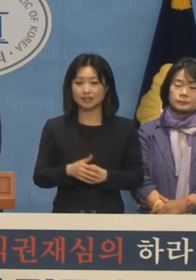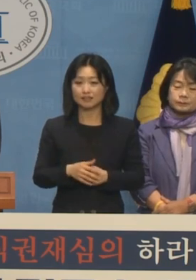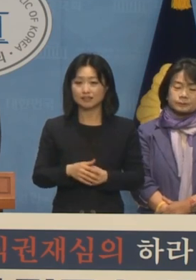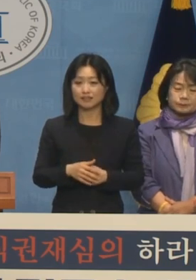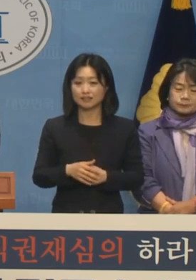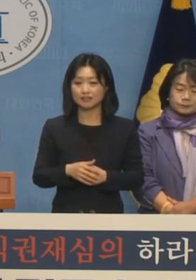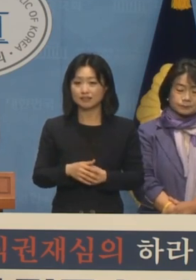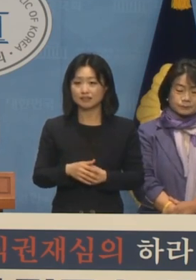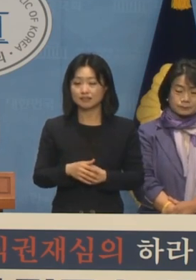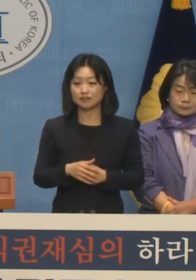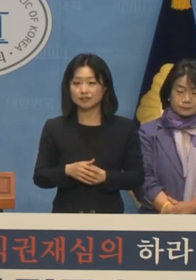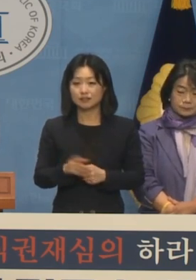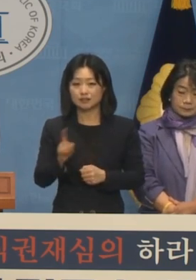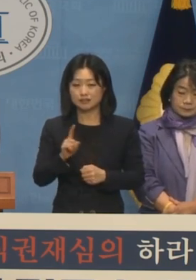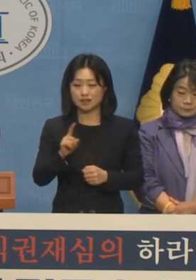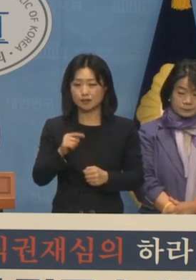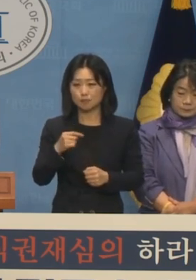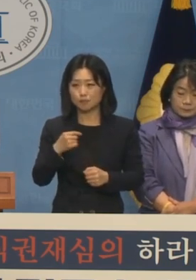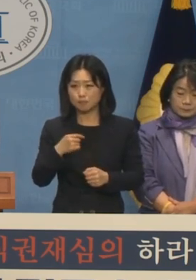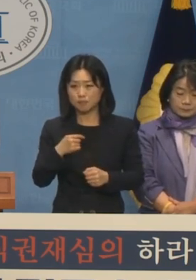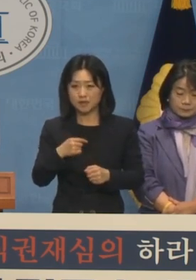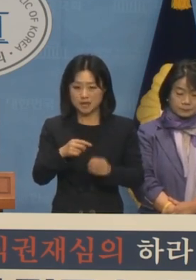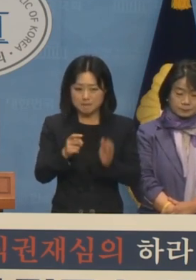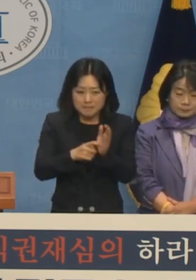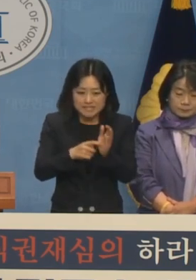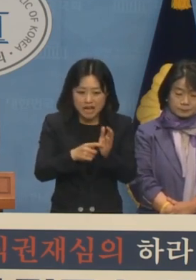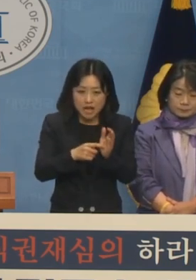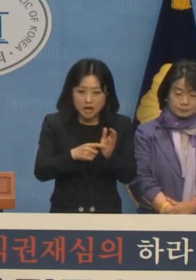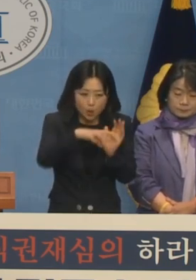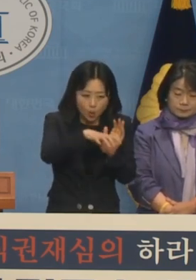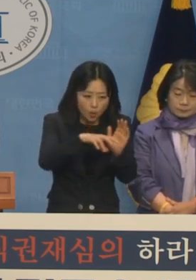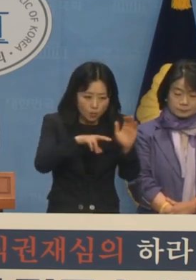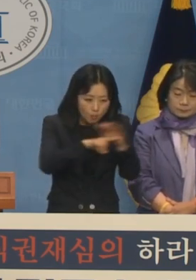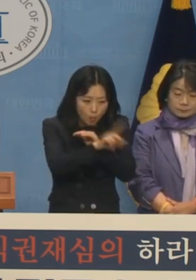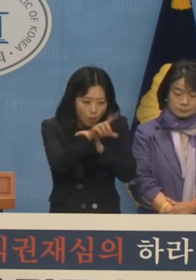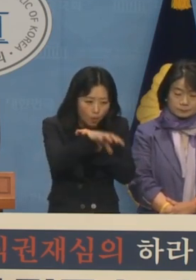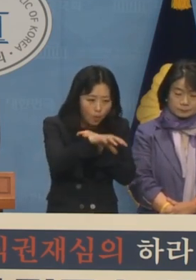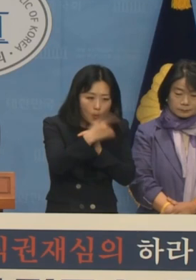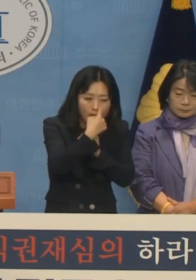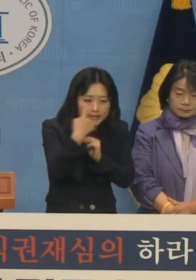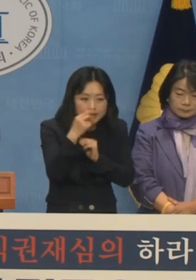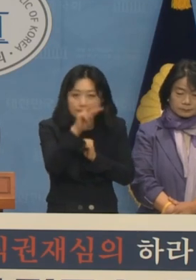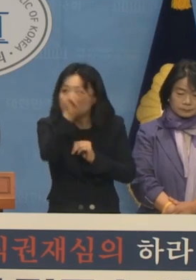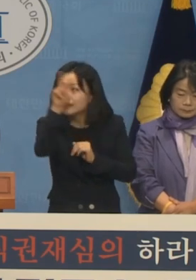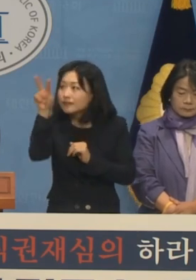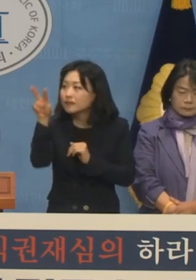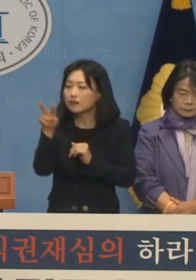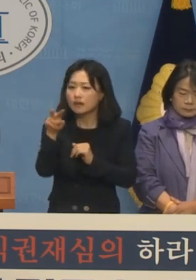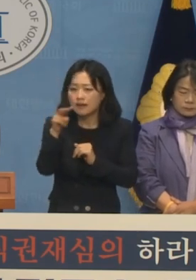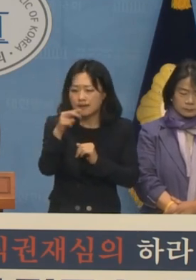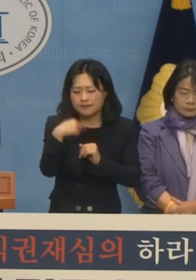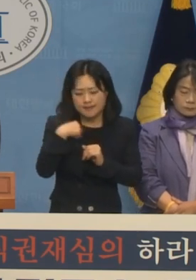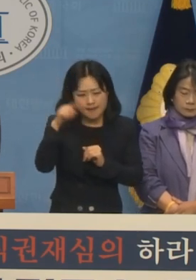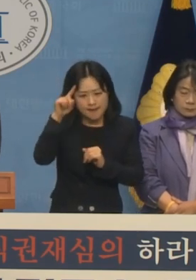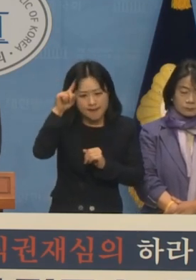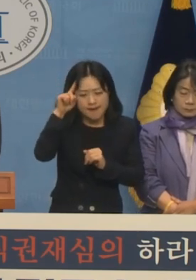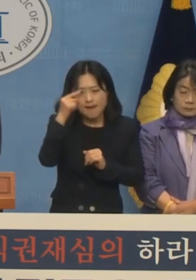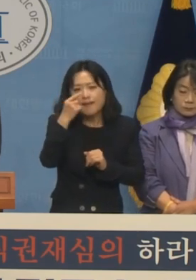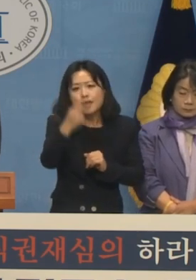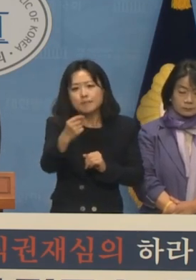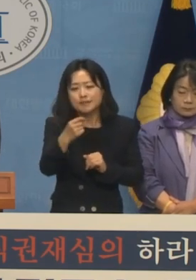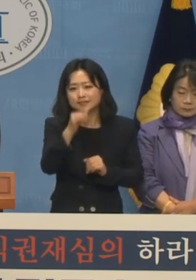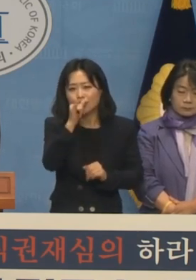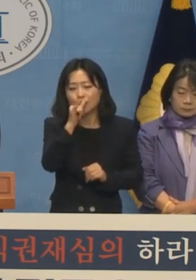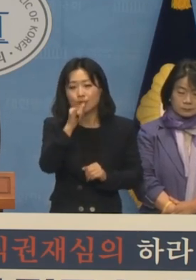항상 비싼 거하고 어디가 문제점이 있는지를 다 둘러보고 들어옵니다. 그날 이후로 너무 심한